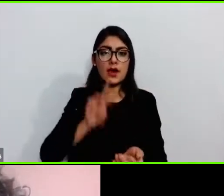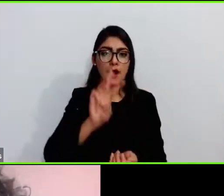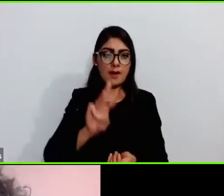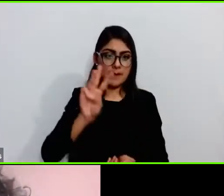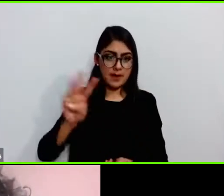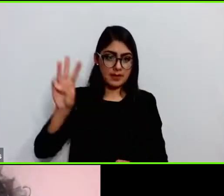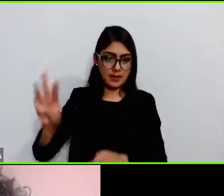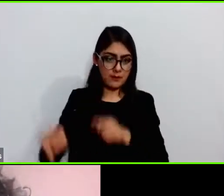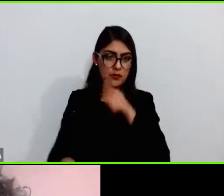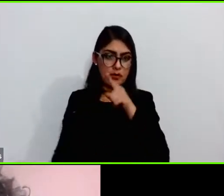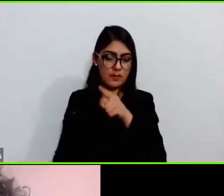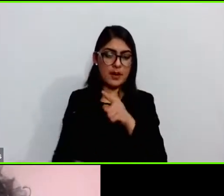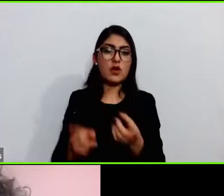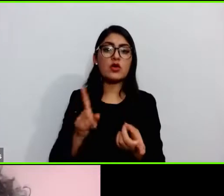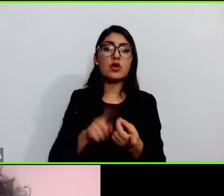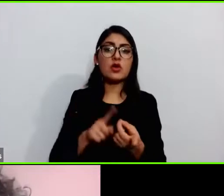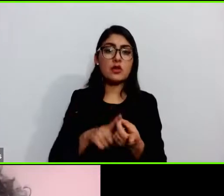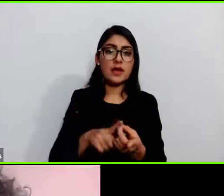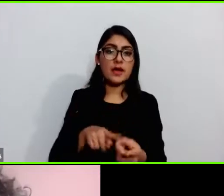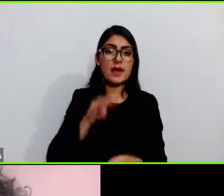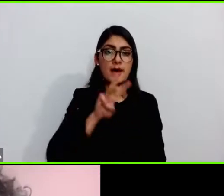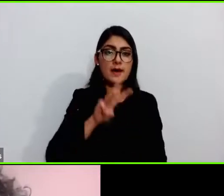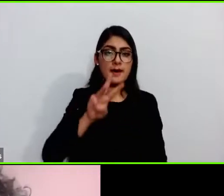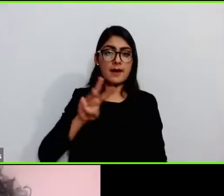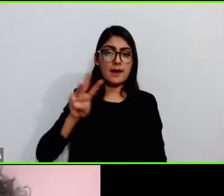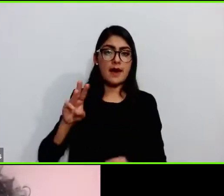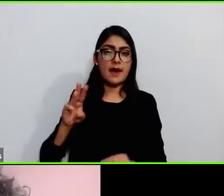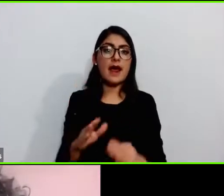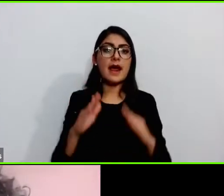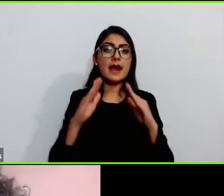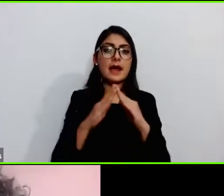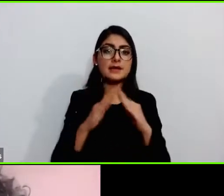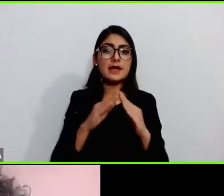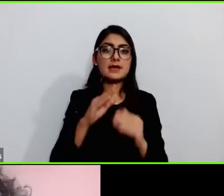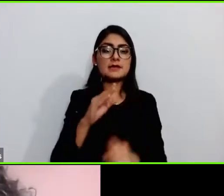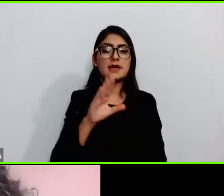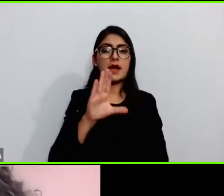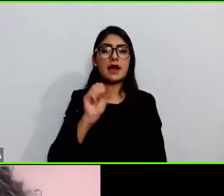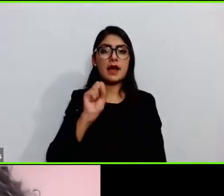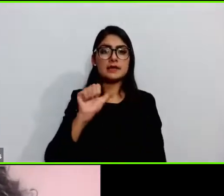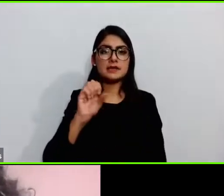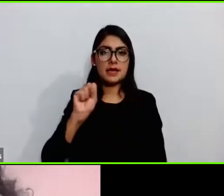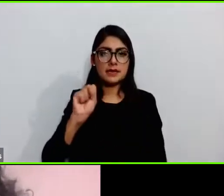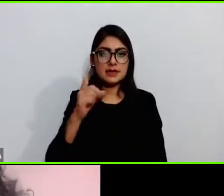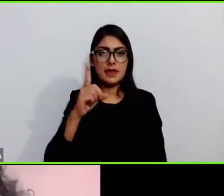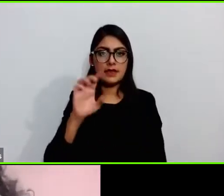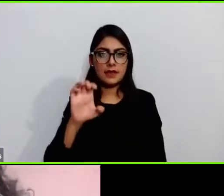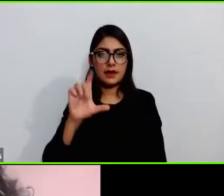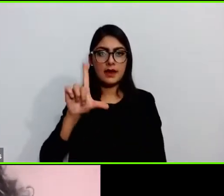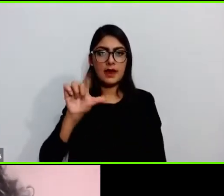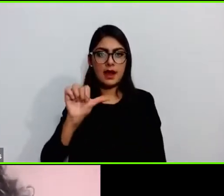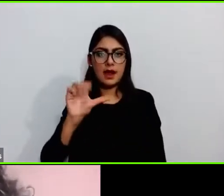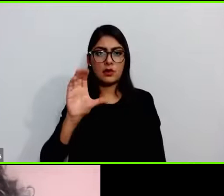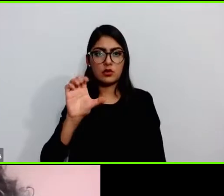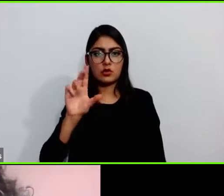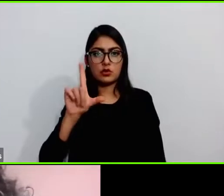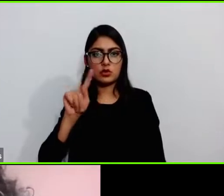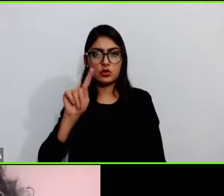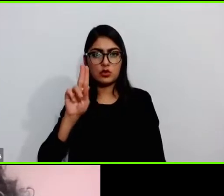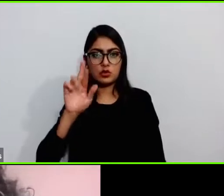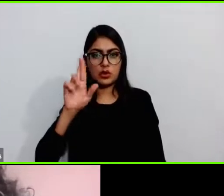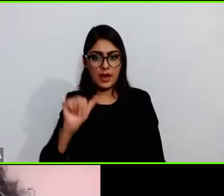efecto en la página de internet de Casas de la Cultura Jurídica de la Suprema Corte de Justicia de la Nación.